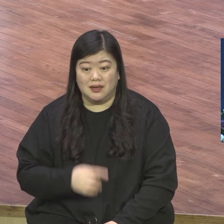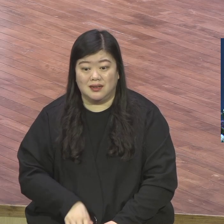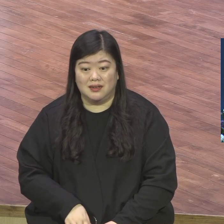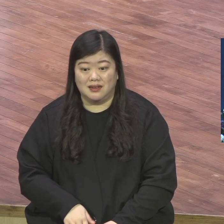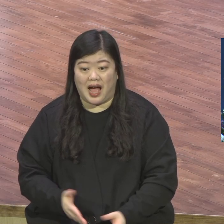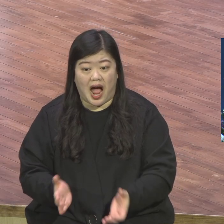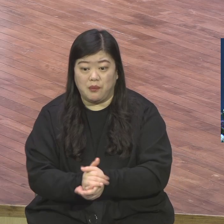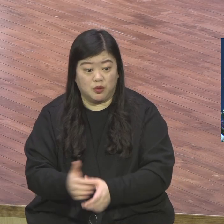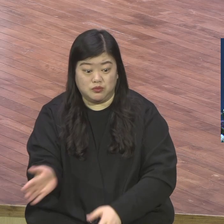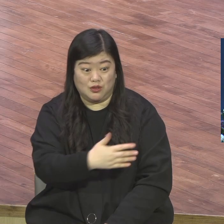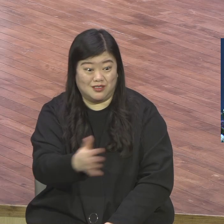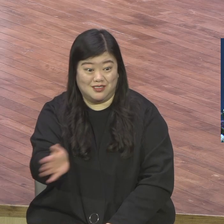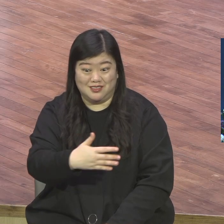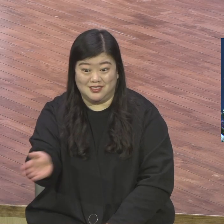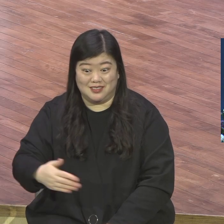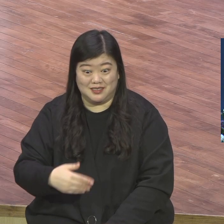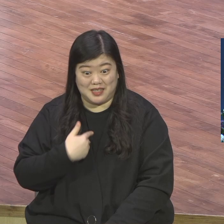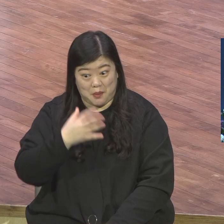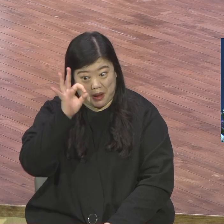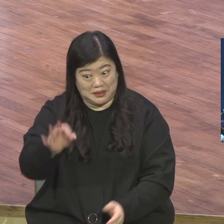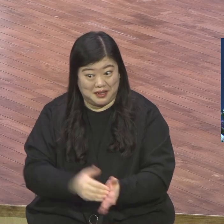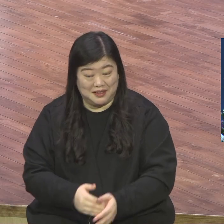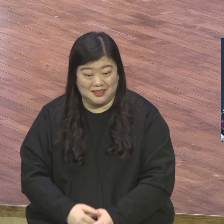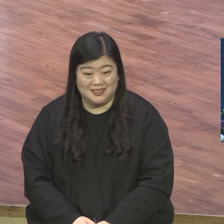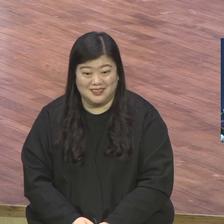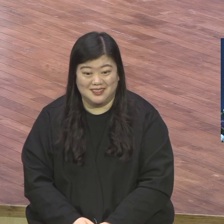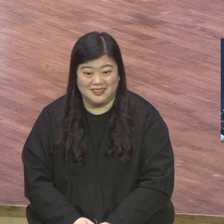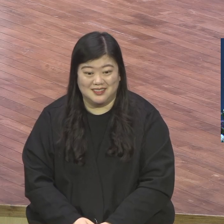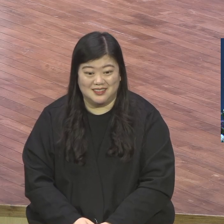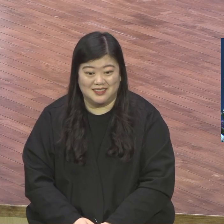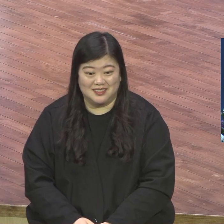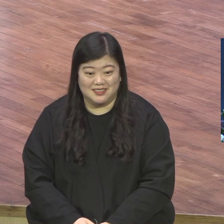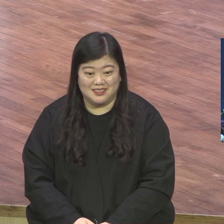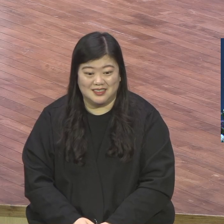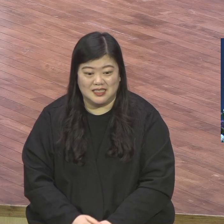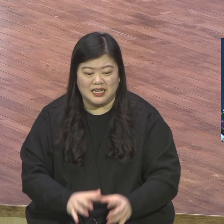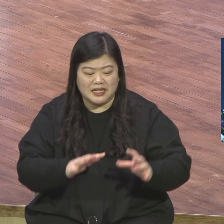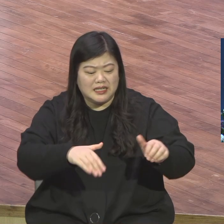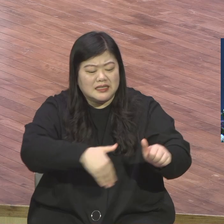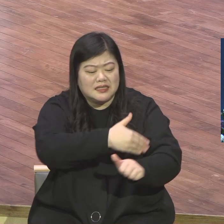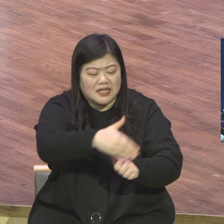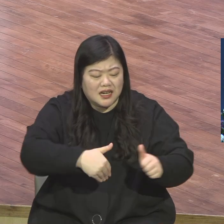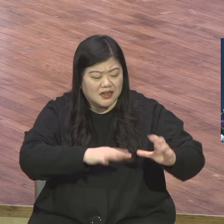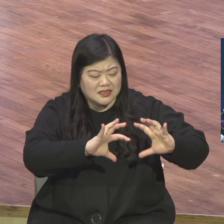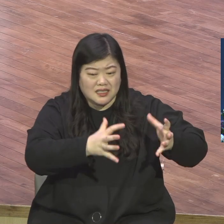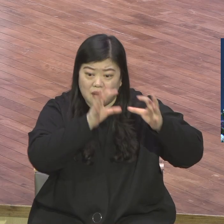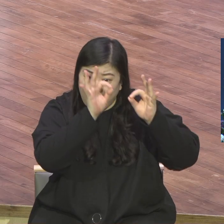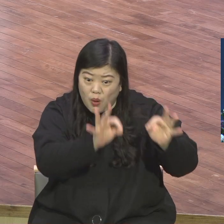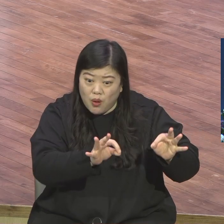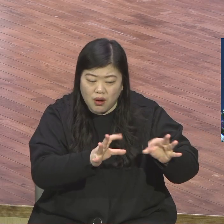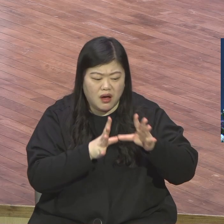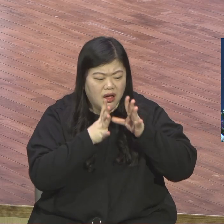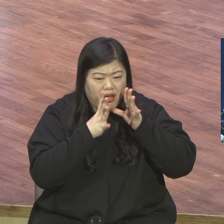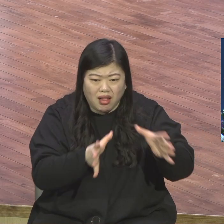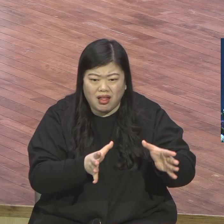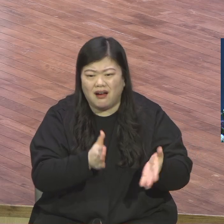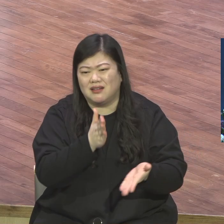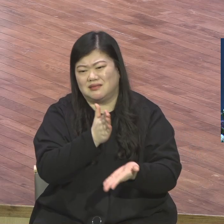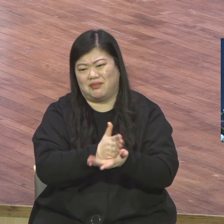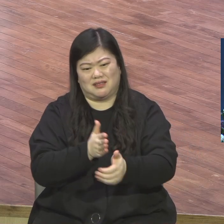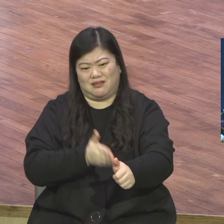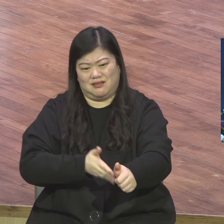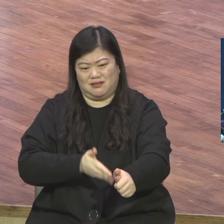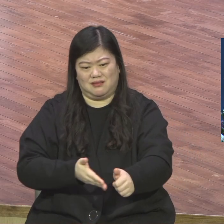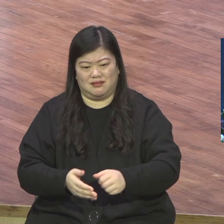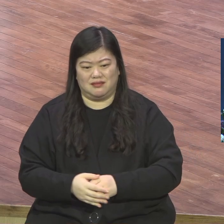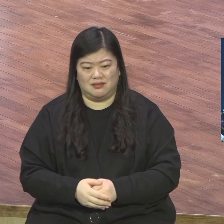여러분은 다르시기 바랍니다. 속지 마시기를 바랍니다. 하나님이 주신 어마어마한 내 신분과 권세가 너무